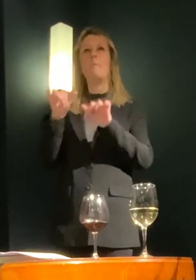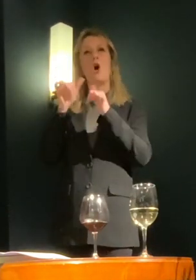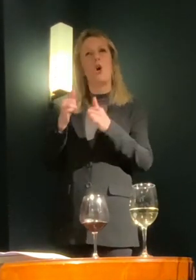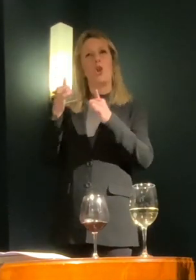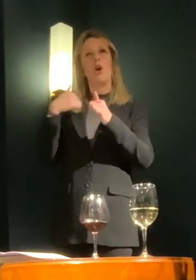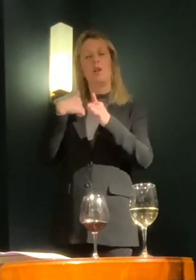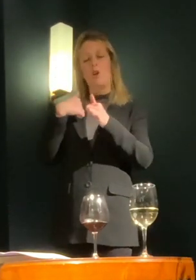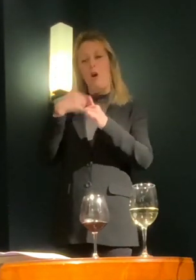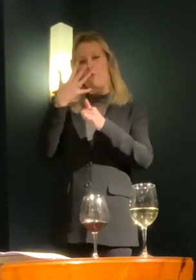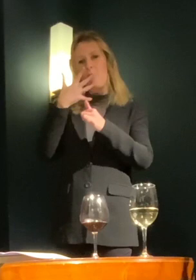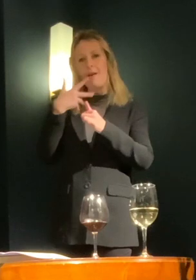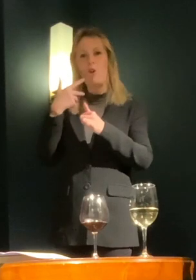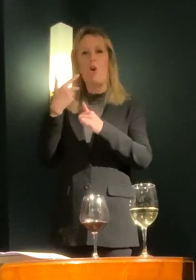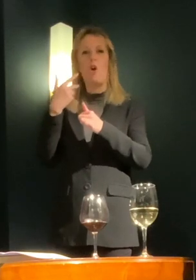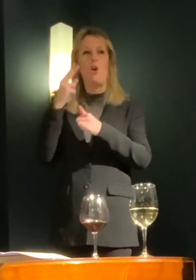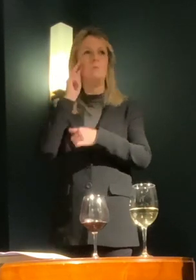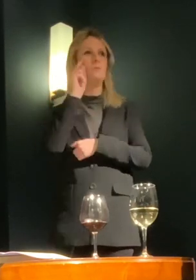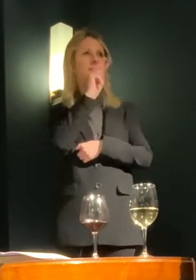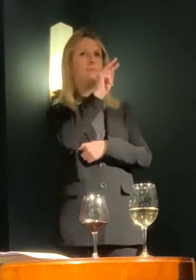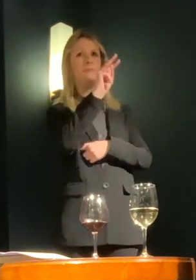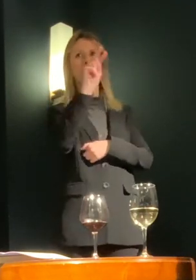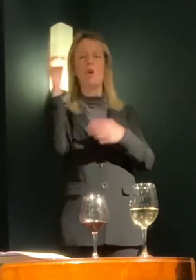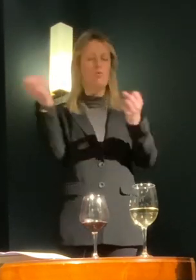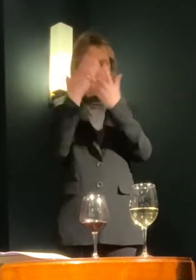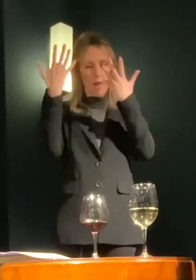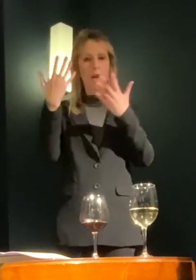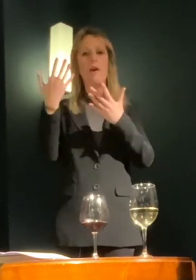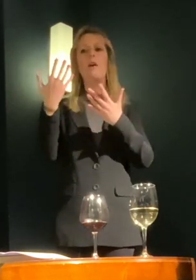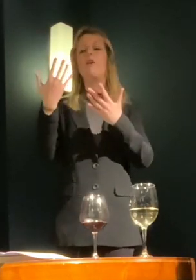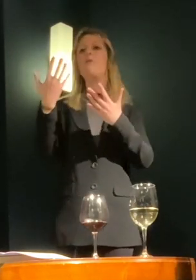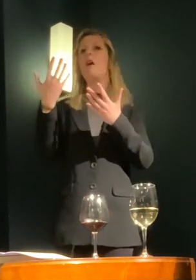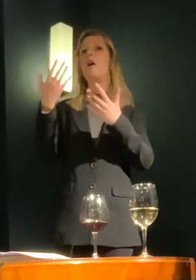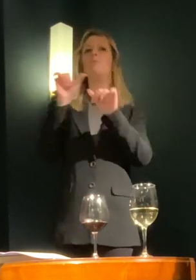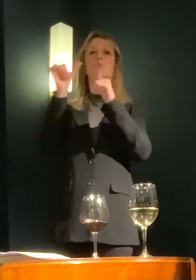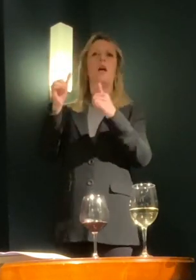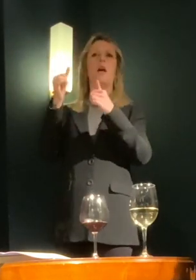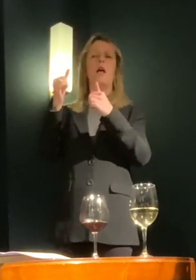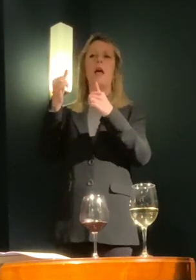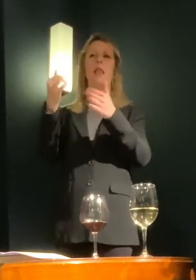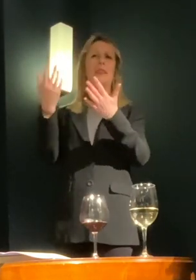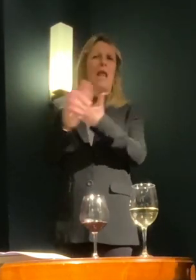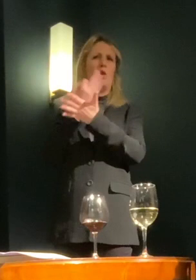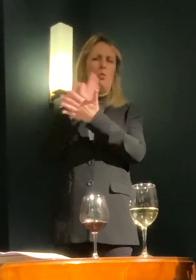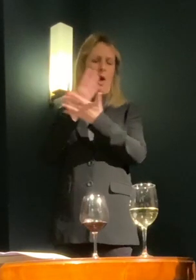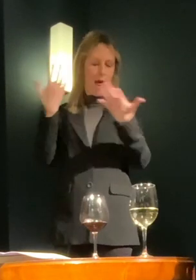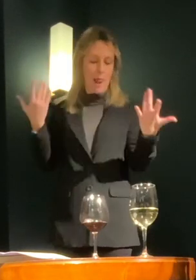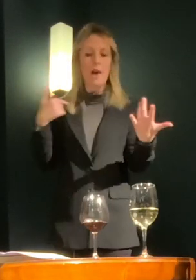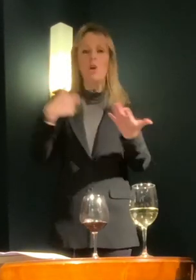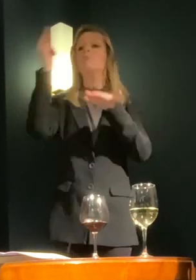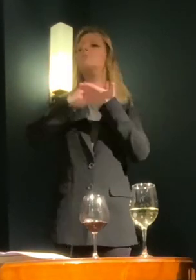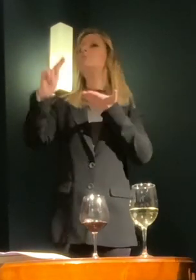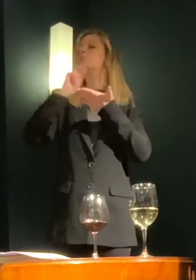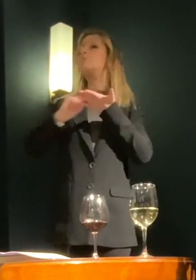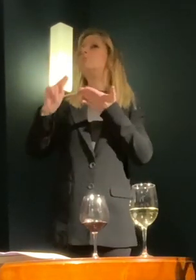rielaboravo tutto quello che mi passava davanti agli occhi, tutto quello che mi succedeva. Io in maniera naturale lo riportavo sempre scrivendolo, e quindi poi mi